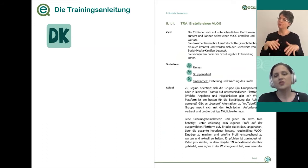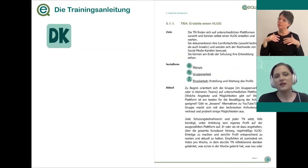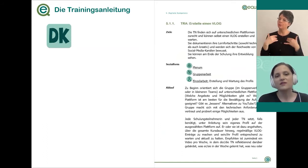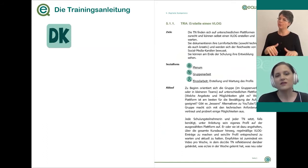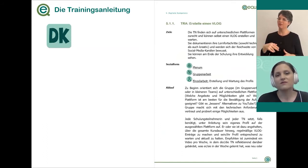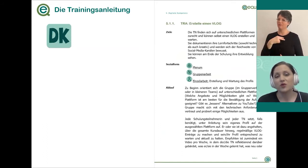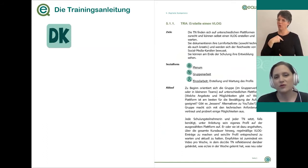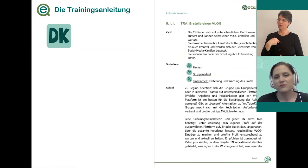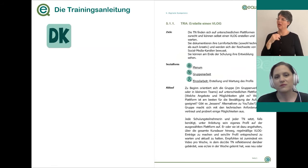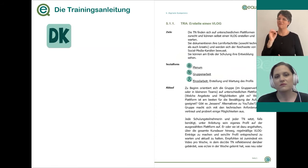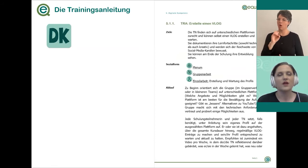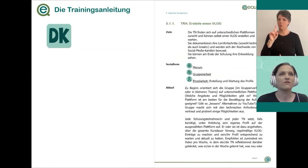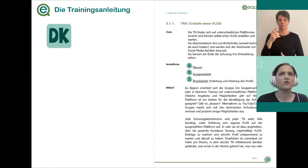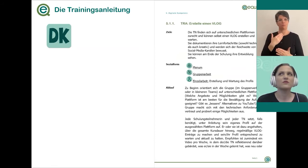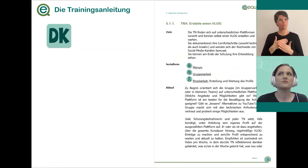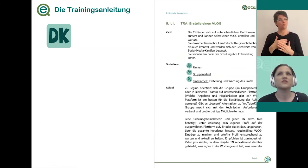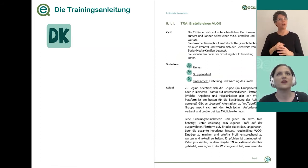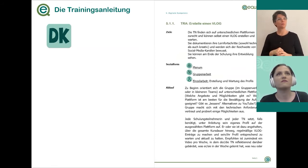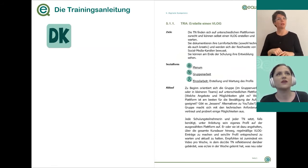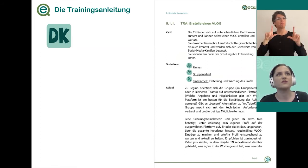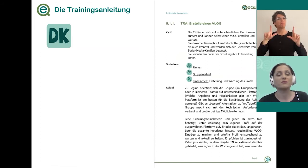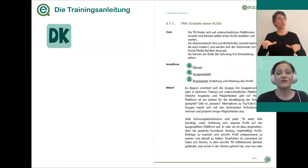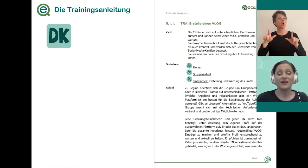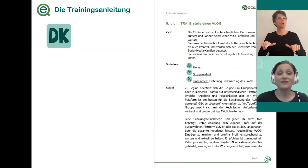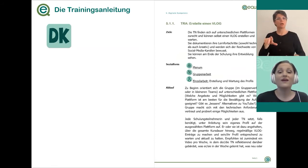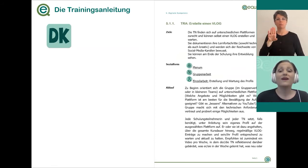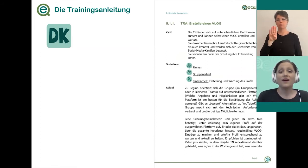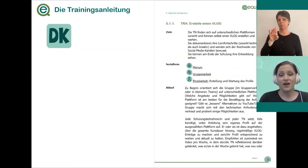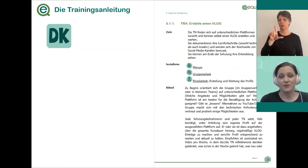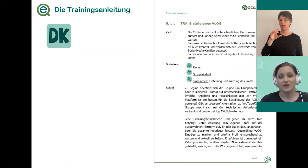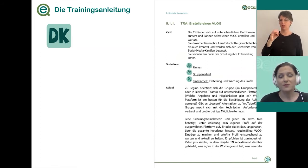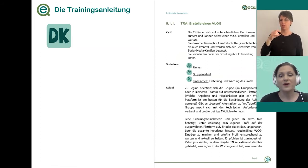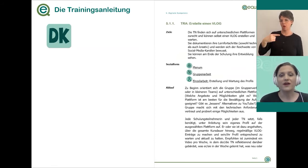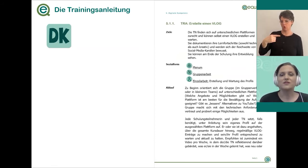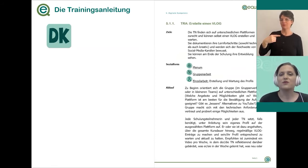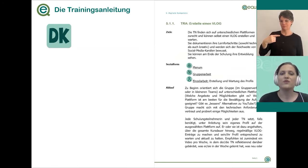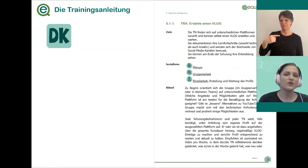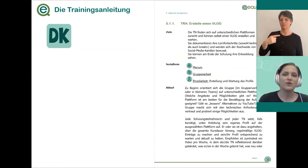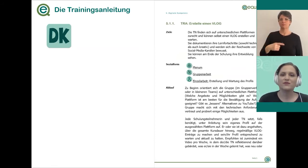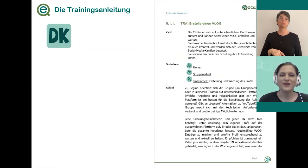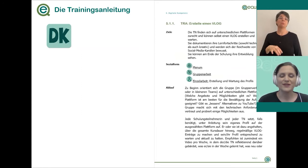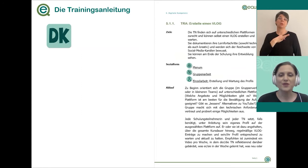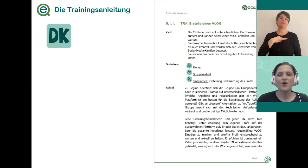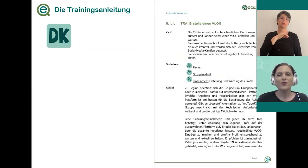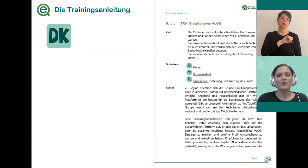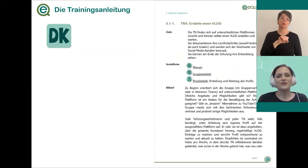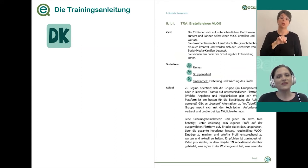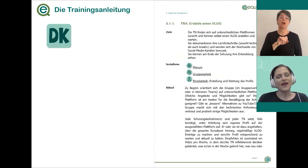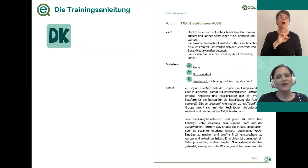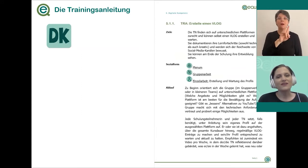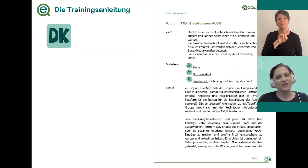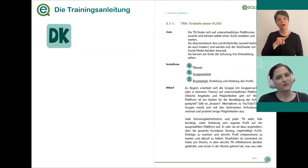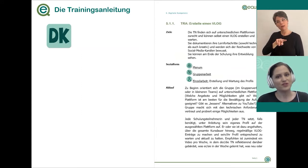Wie erstelle ich einen Blog? Ein Blog, das kennen wir eher aus dem Privaten, aber man kann das auch wunderbar verwenden, um